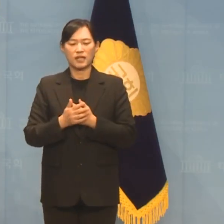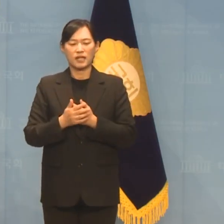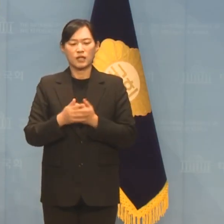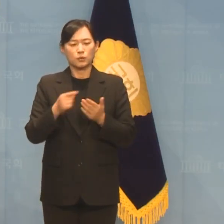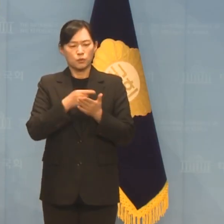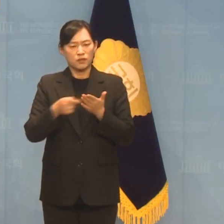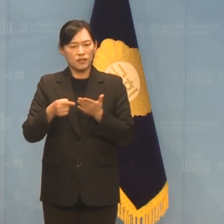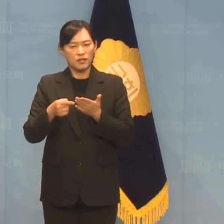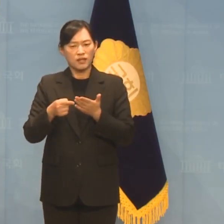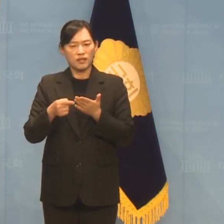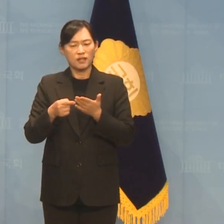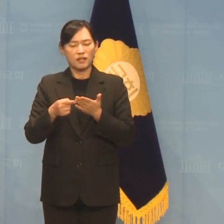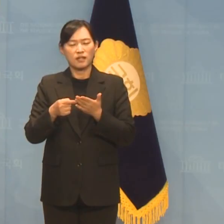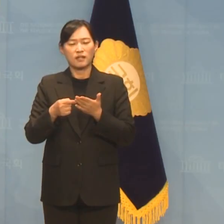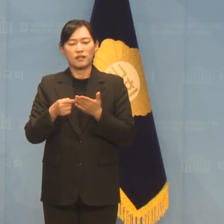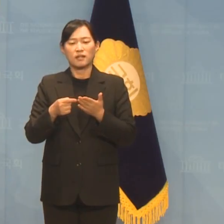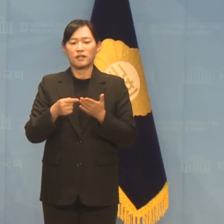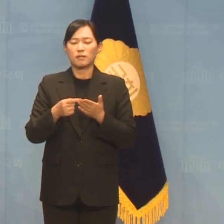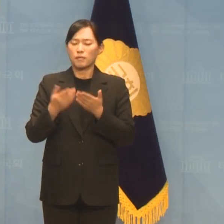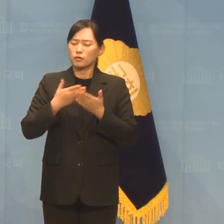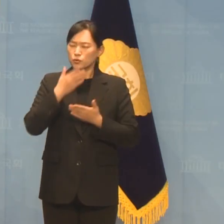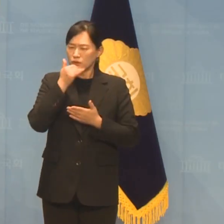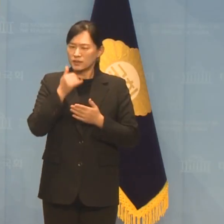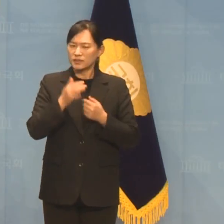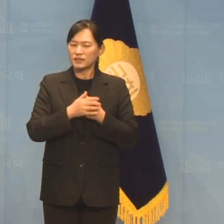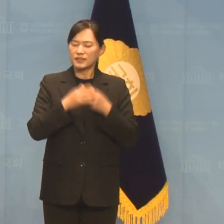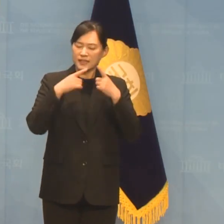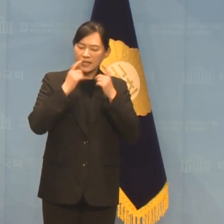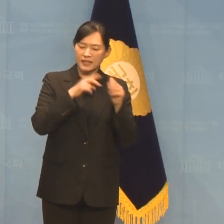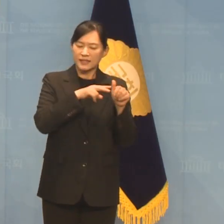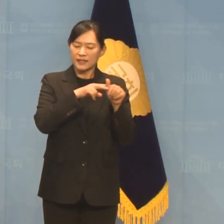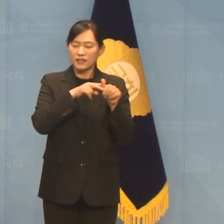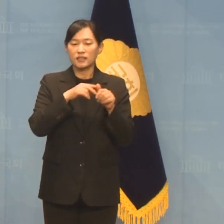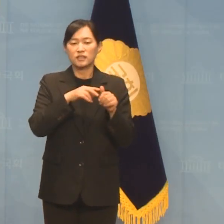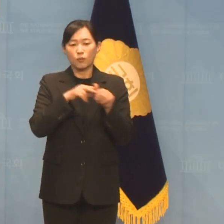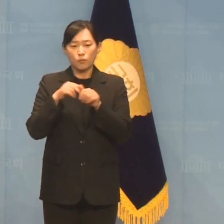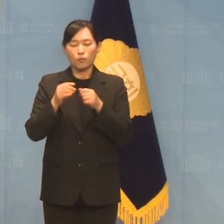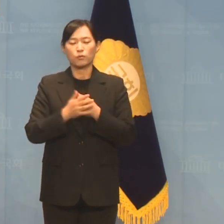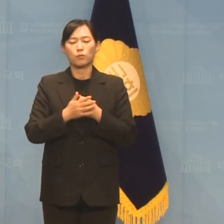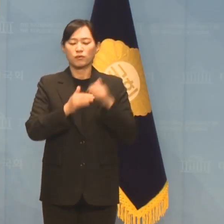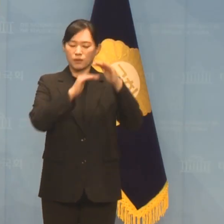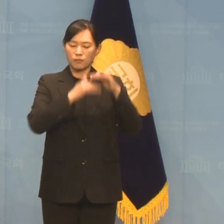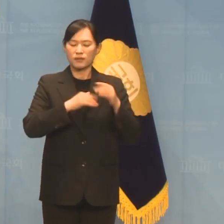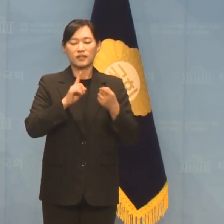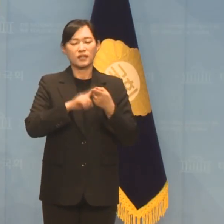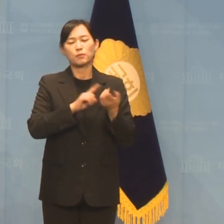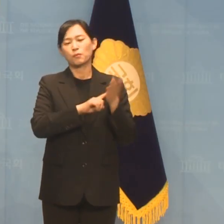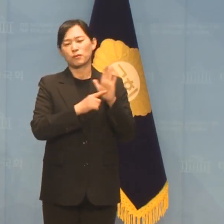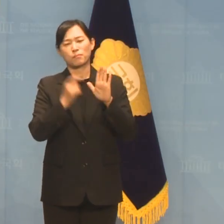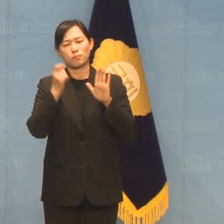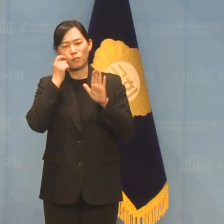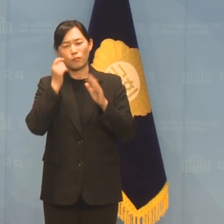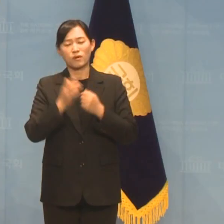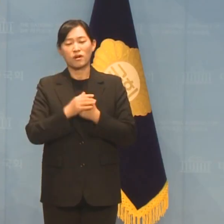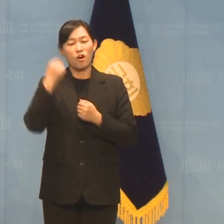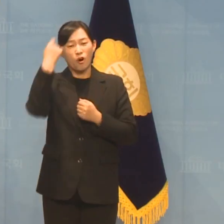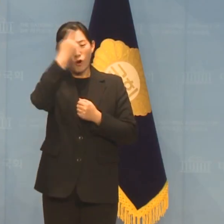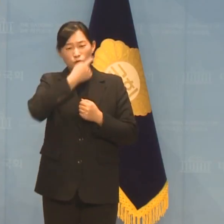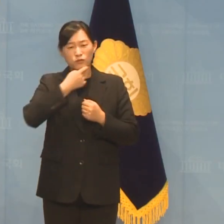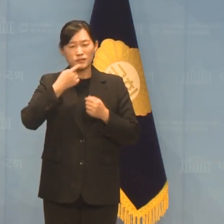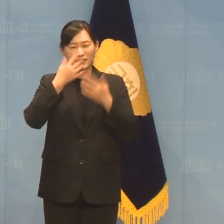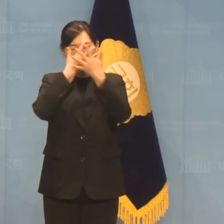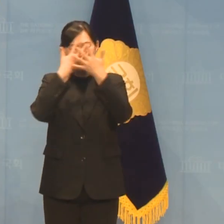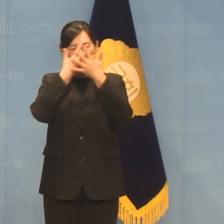수 있는 개인적 내용과 신상에 관해서는 공개할 수가 없어 북한 군인들의 얼굴은